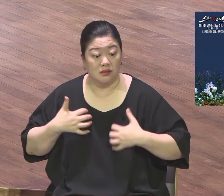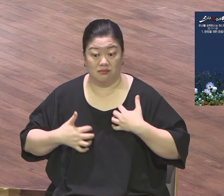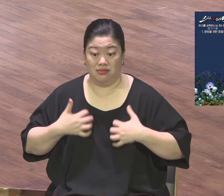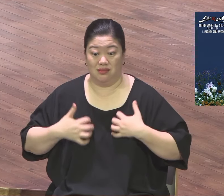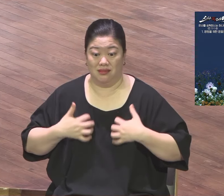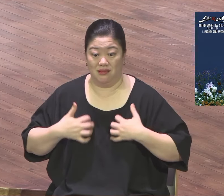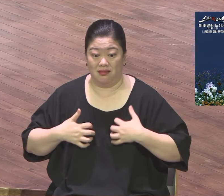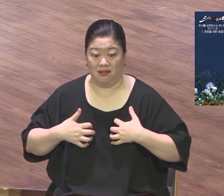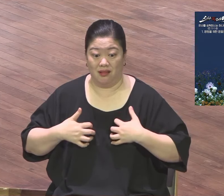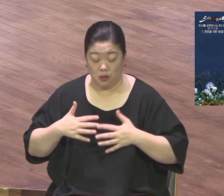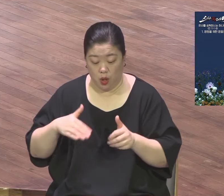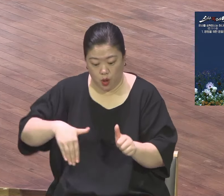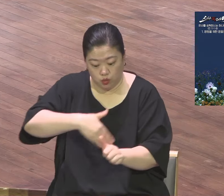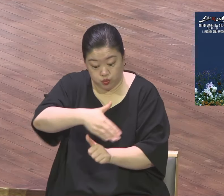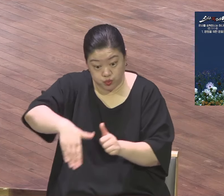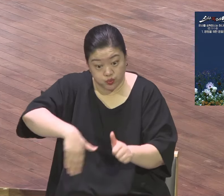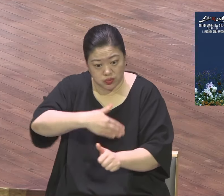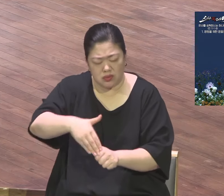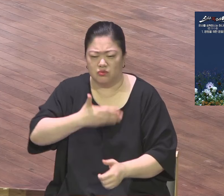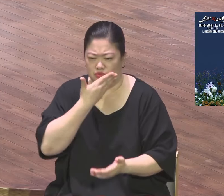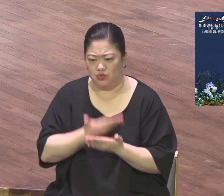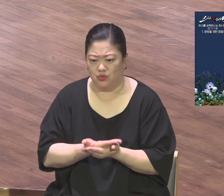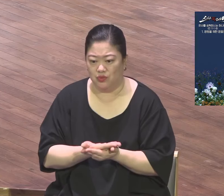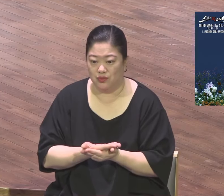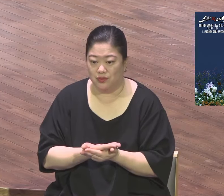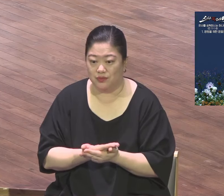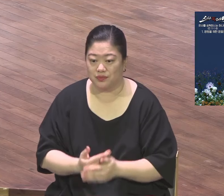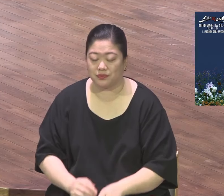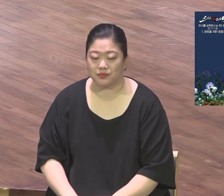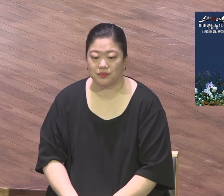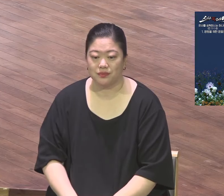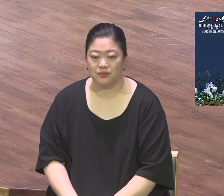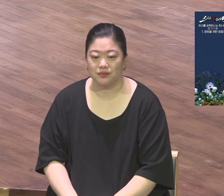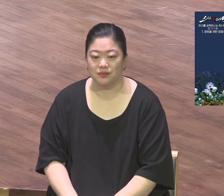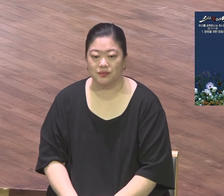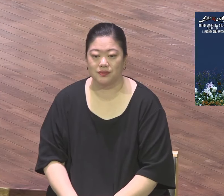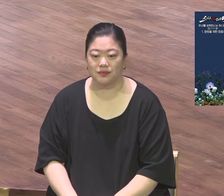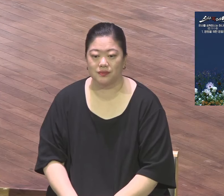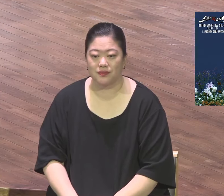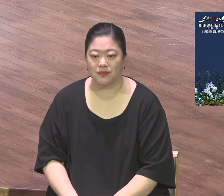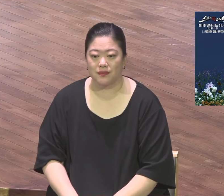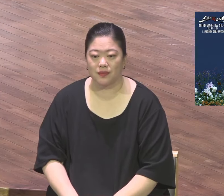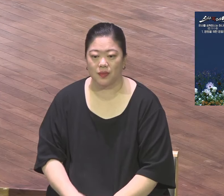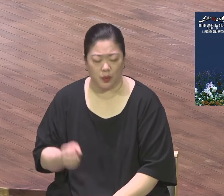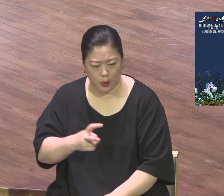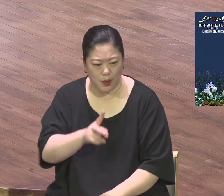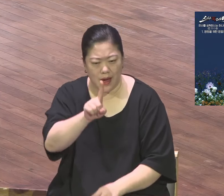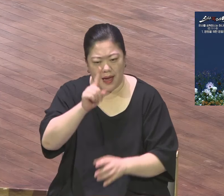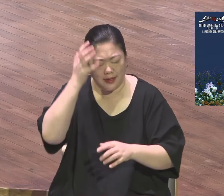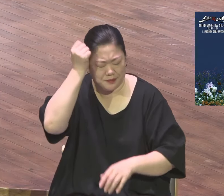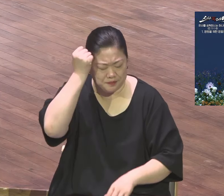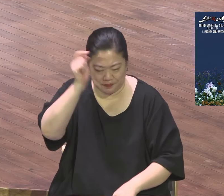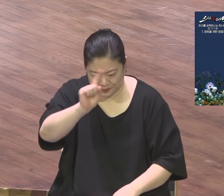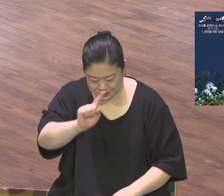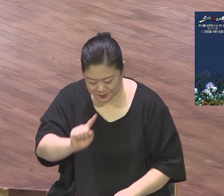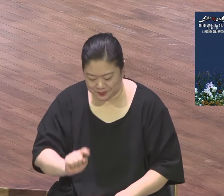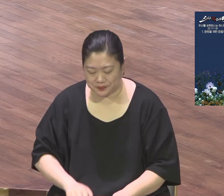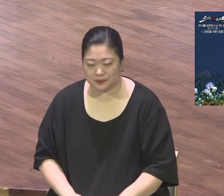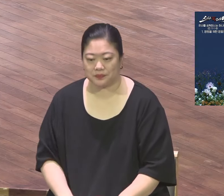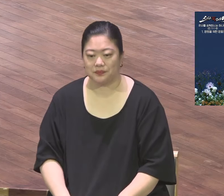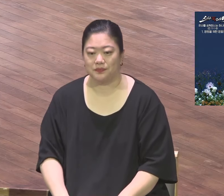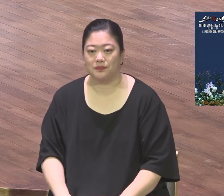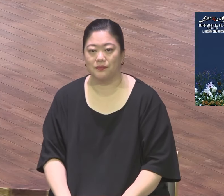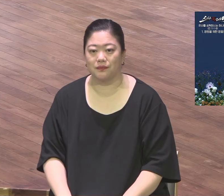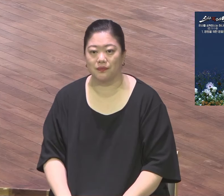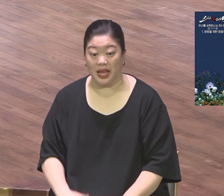영적 분위기를 여러분 만드시기 바랍니다. 특별히 우리가 놓치지 말아야 할 부분이 하나 더 있는데요.